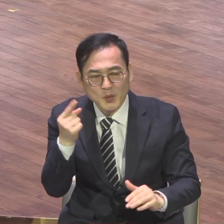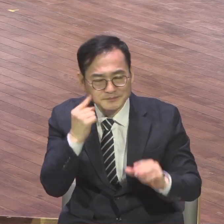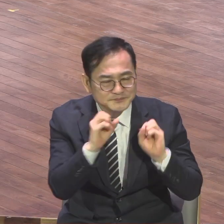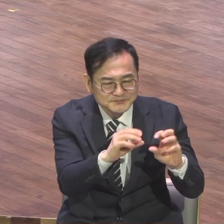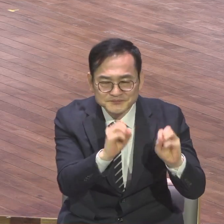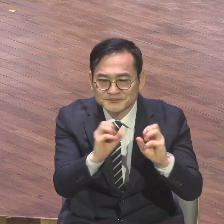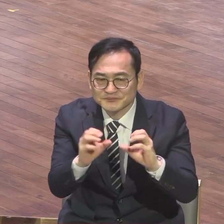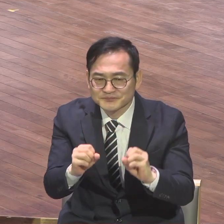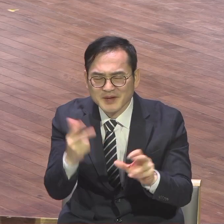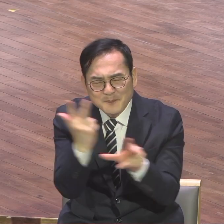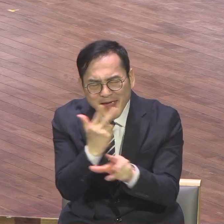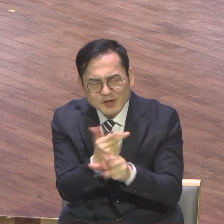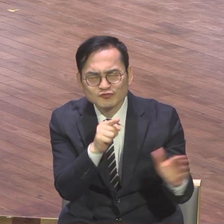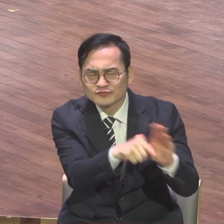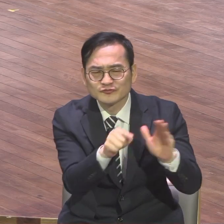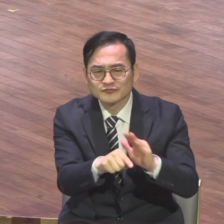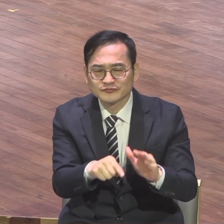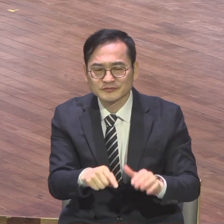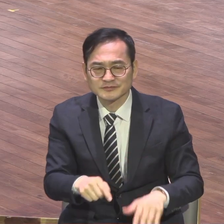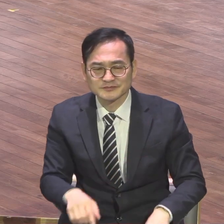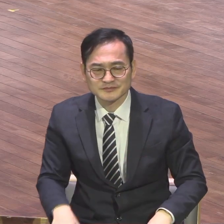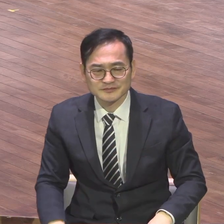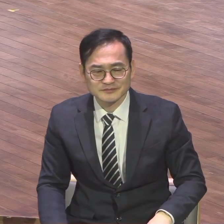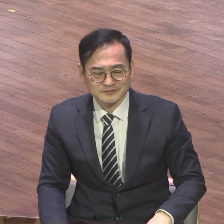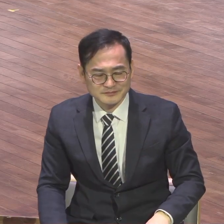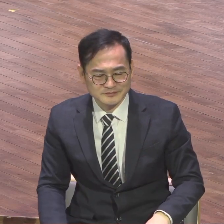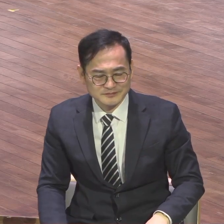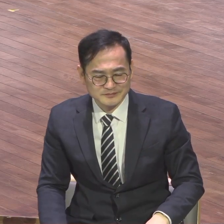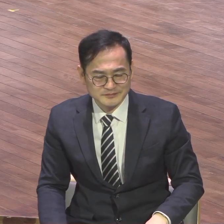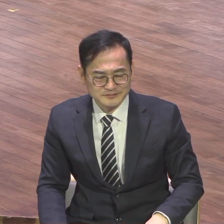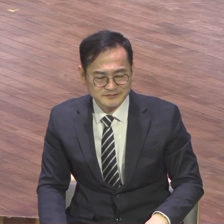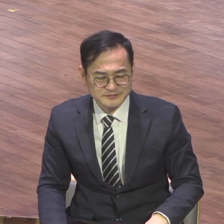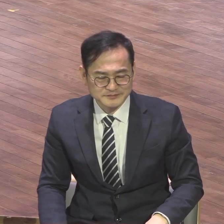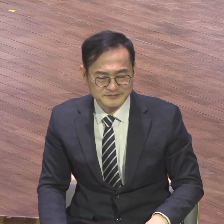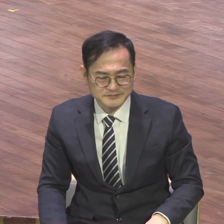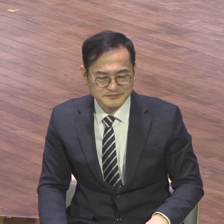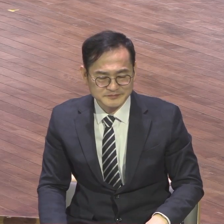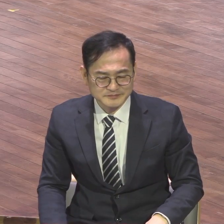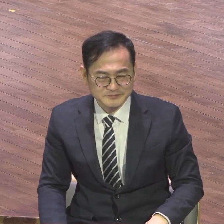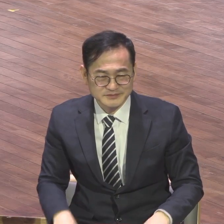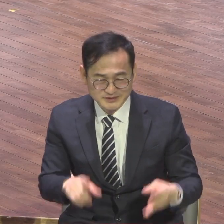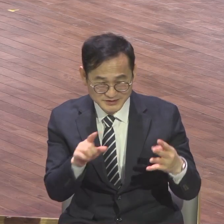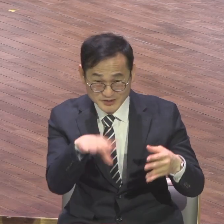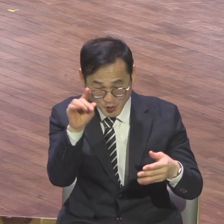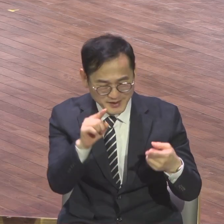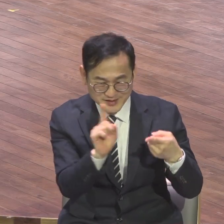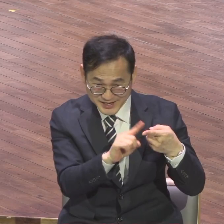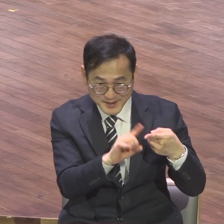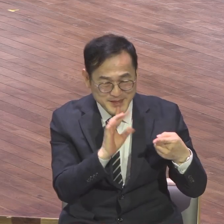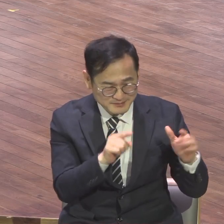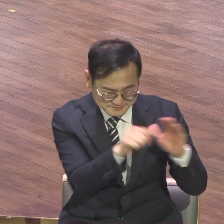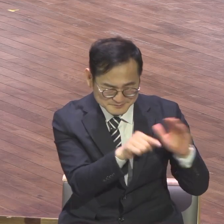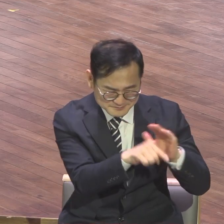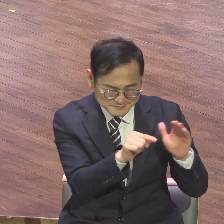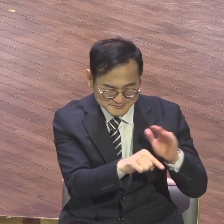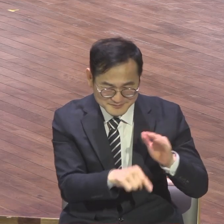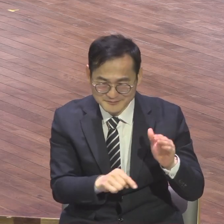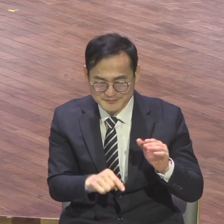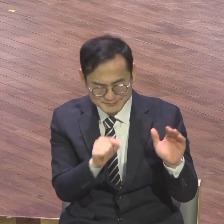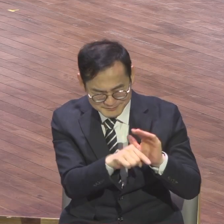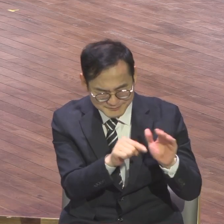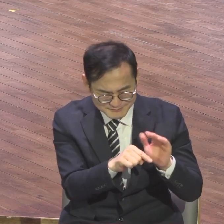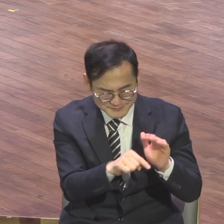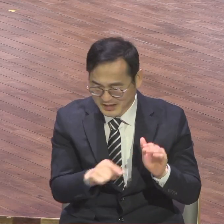이 매주 그 처음에 남부서 시작했는데 나중에 동네 전부 해운 다 돌아 다 조를 짜가 매주